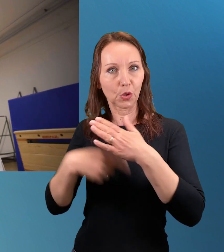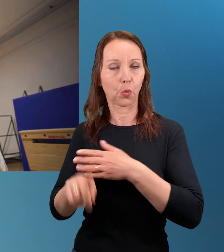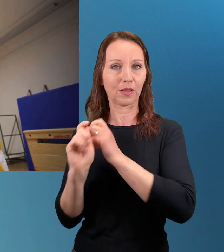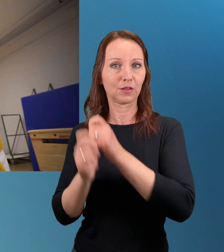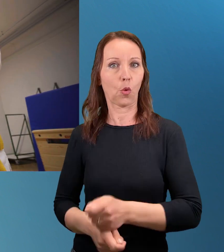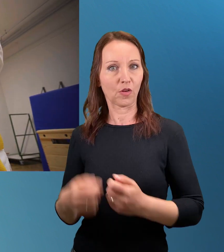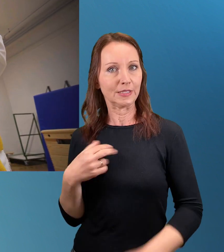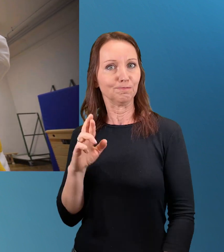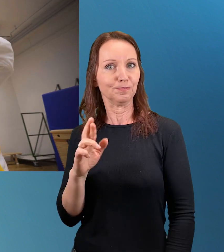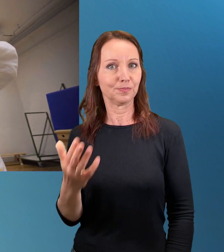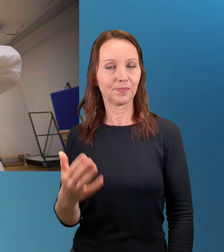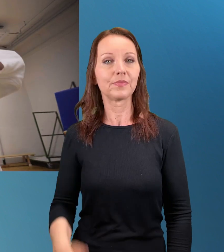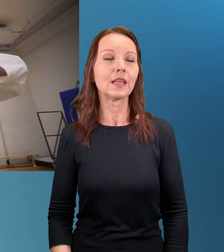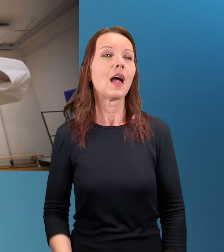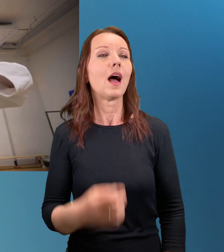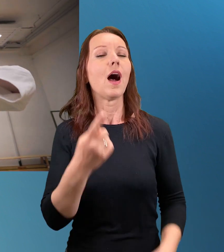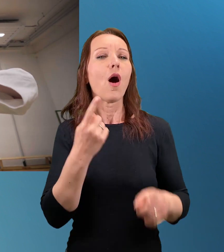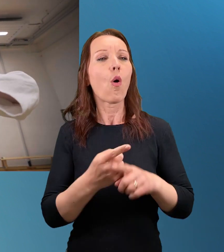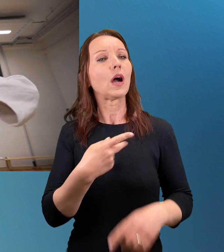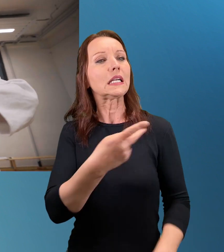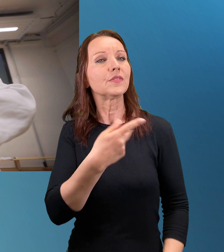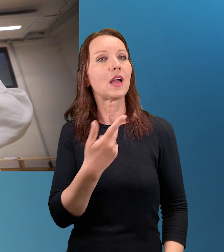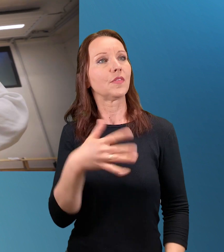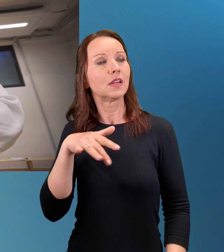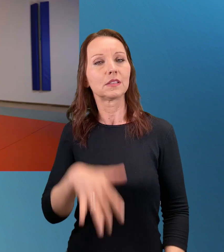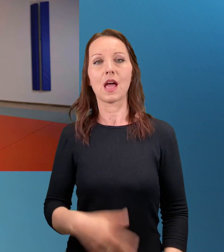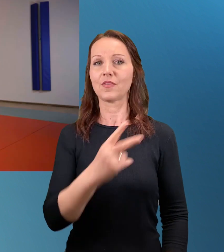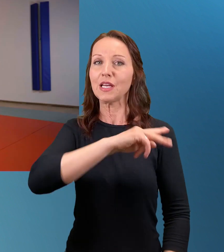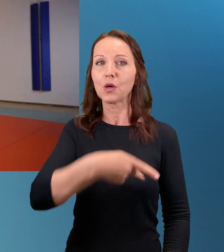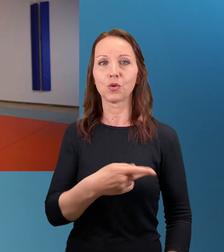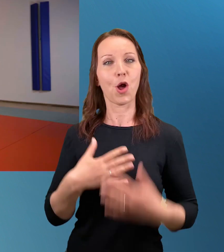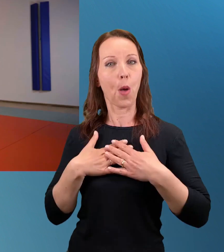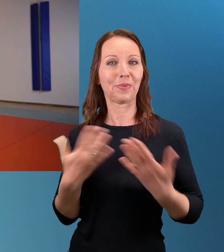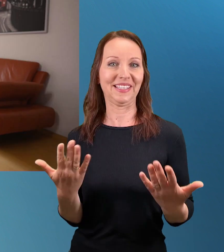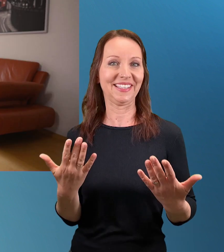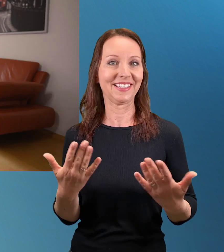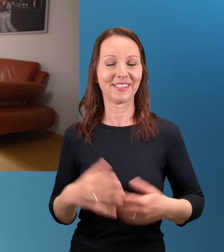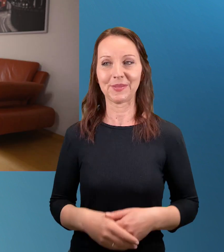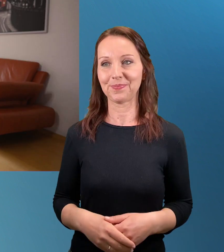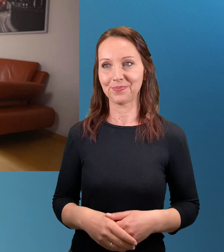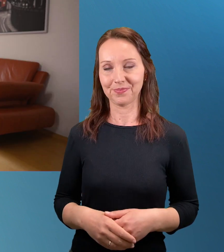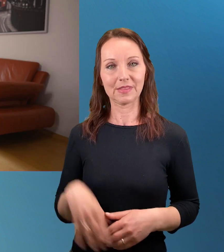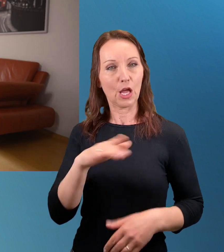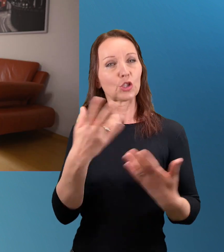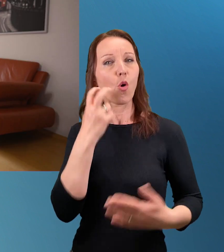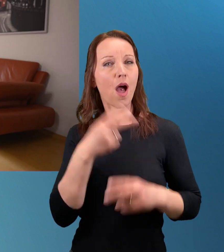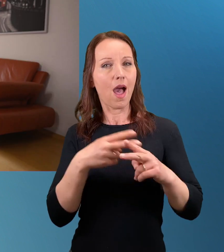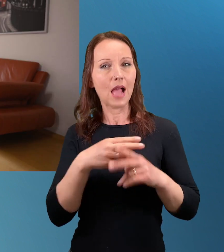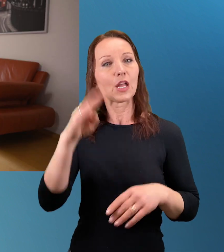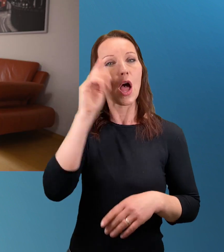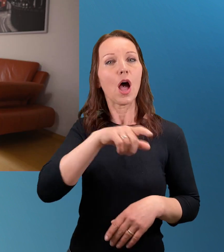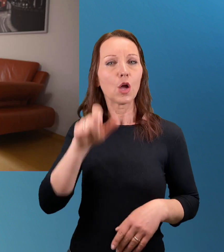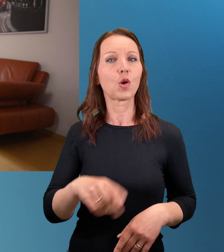Und halt, dass wir mal ein gemeinsames Hobby haben. Jungs in dem Alter, die suchen halt auch